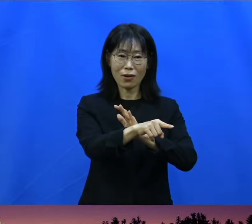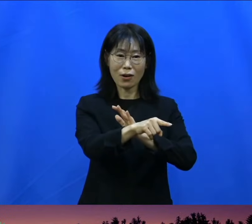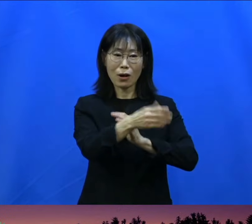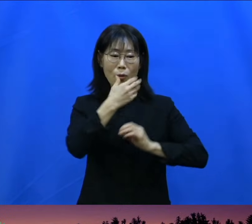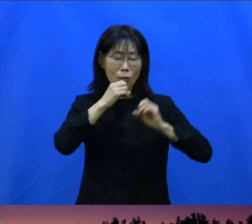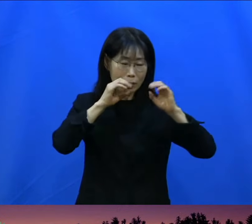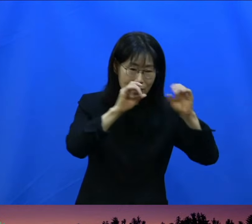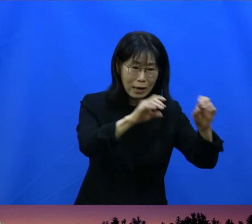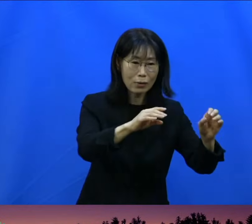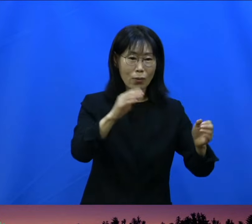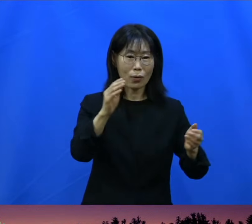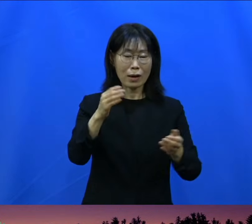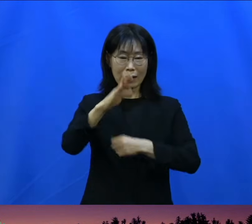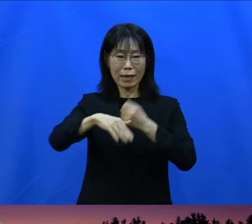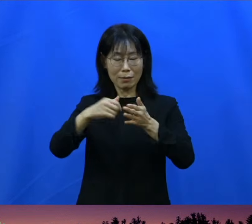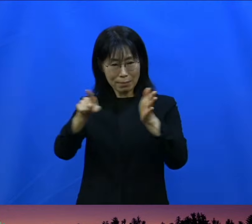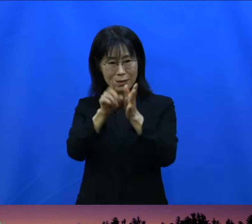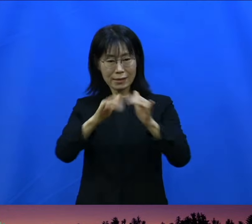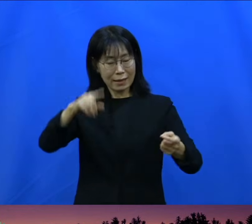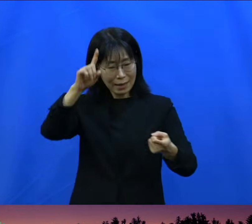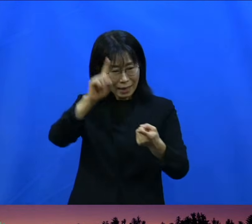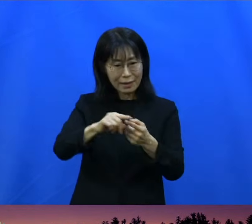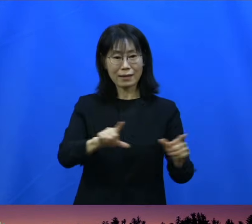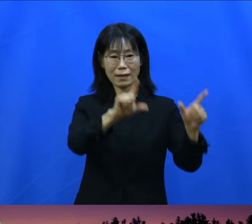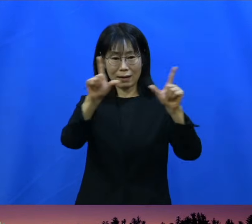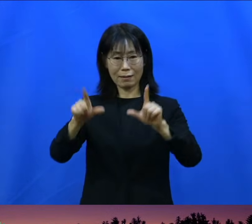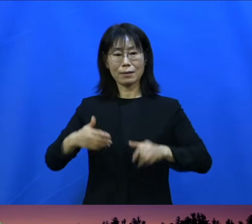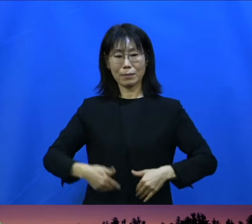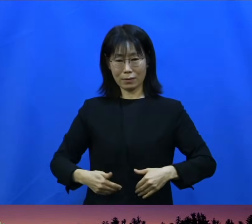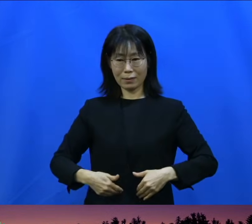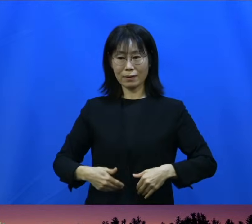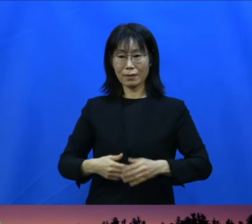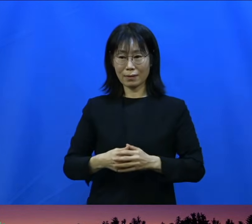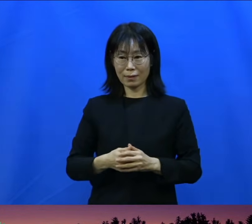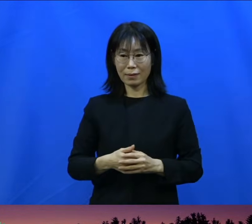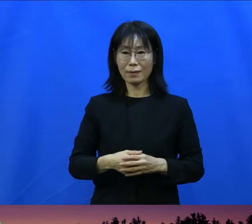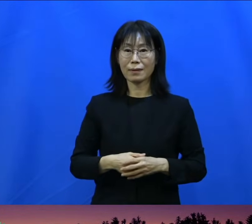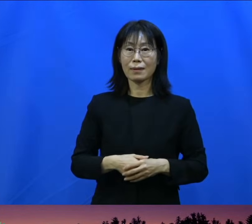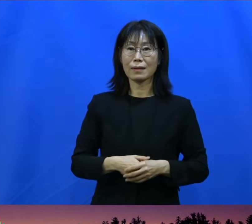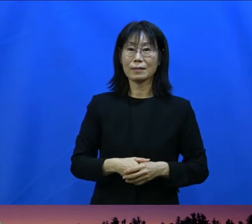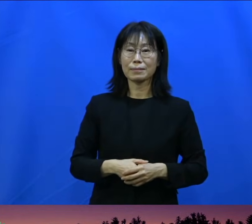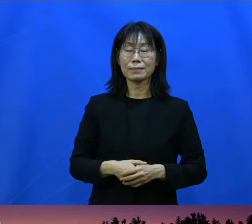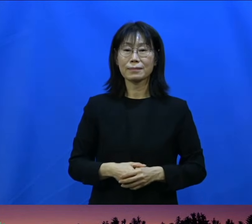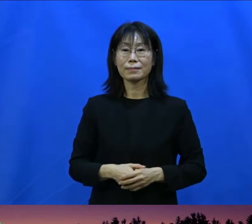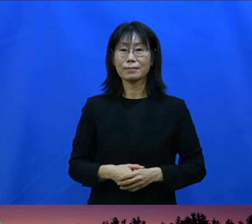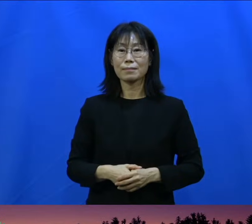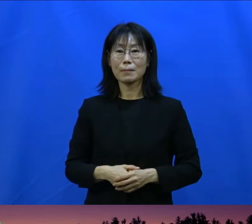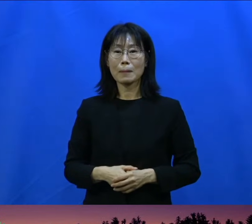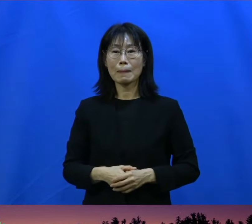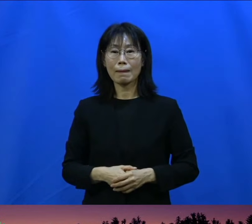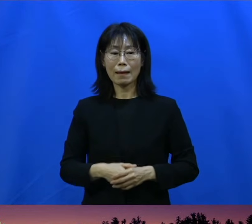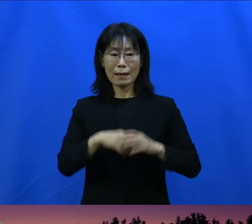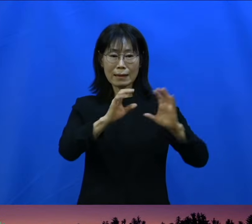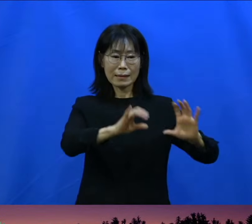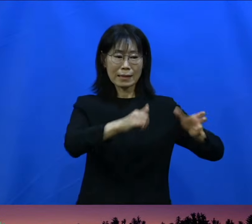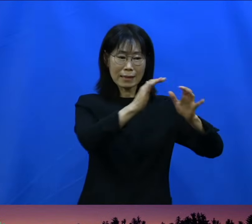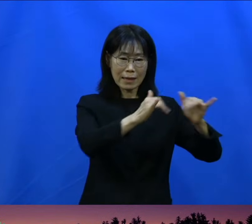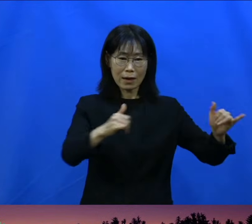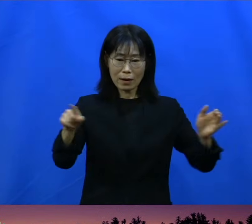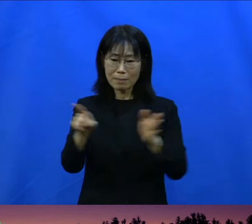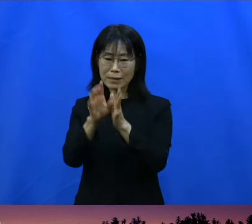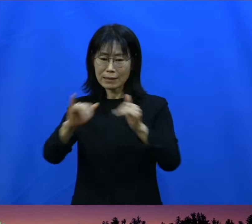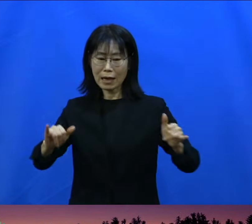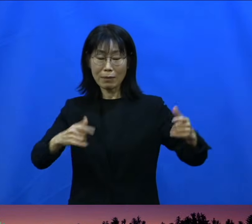구별된 백성으로 사는 거예요. 여러분, 다른 세상 속에 내가 달라야 되는 거예요.